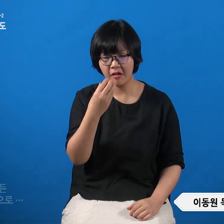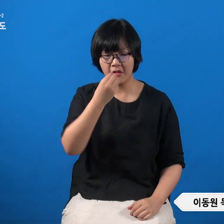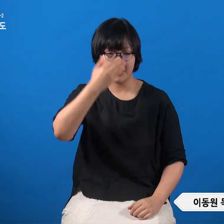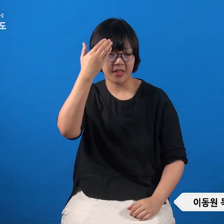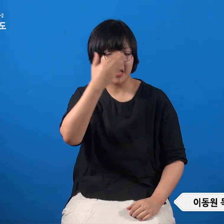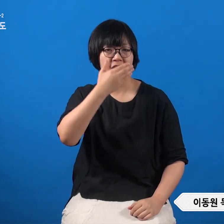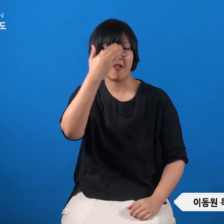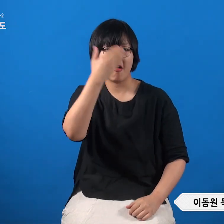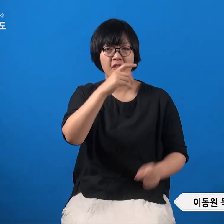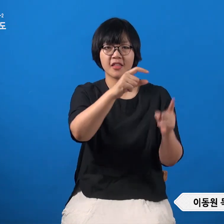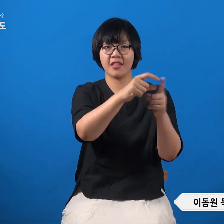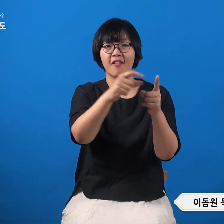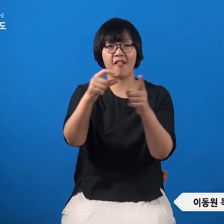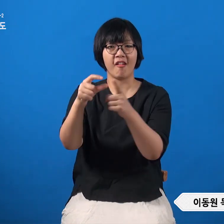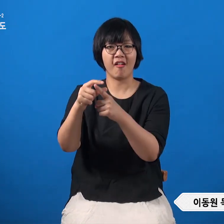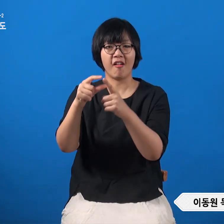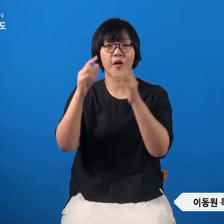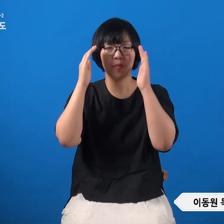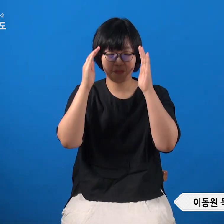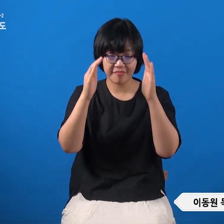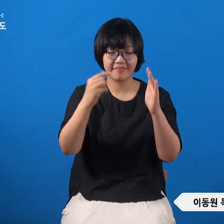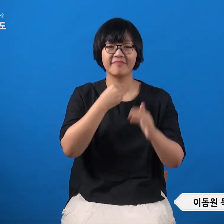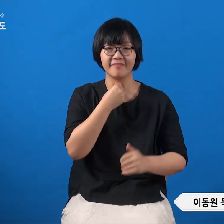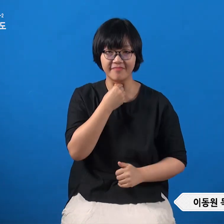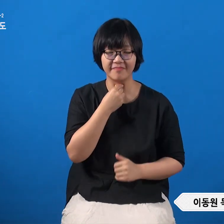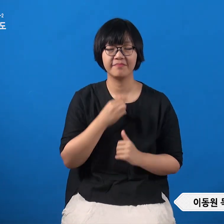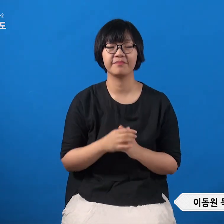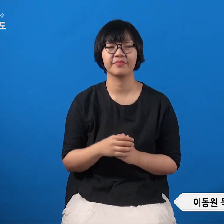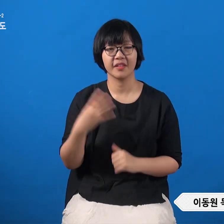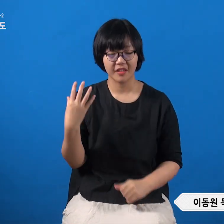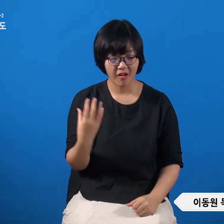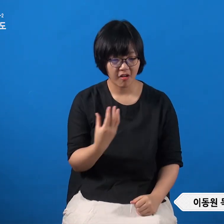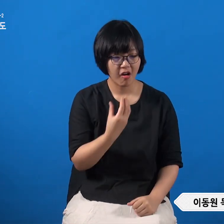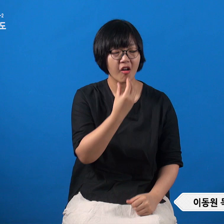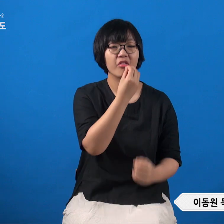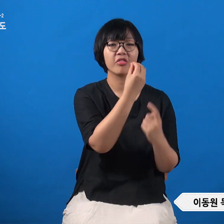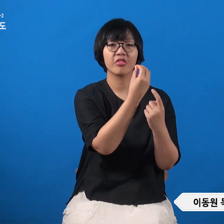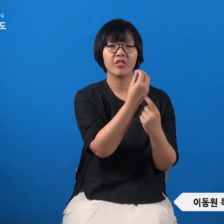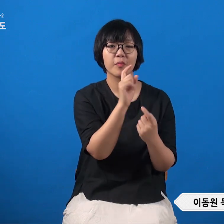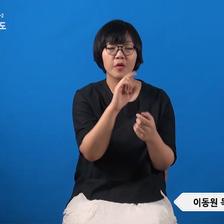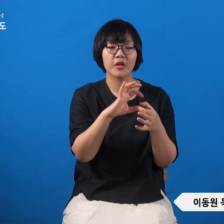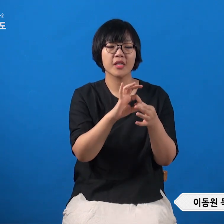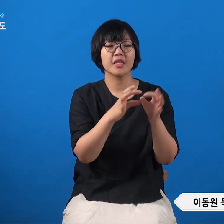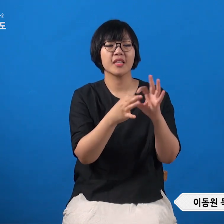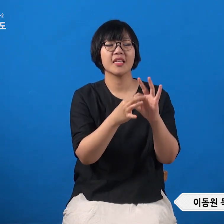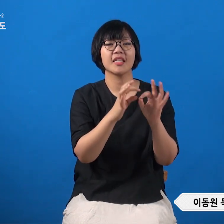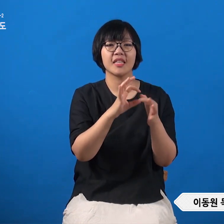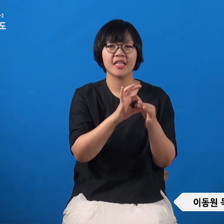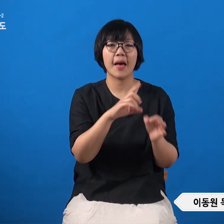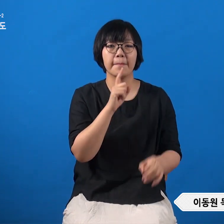두 개의 단어를 주목해 보세요. 우선 경건이라는 단어는 히라보 원어의